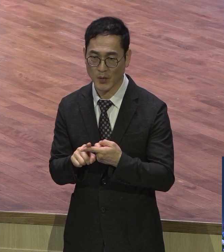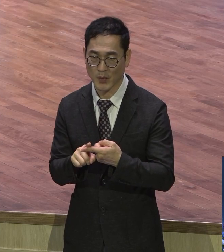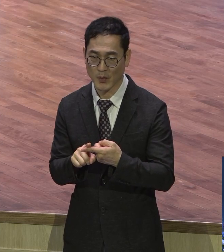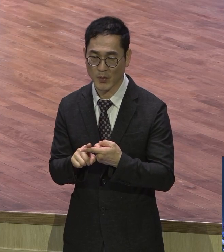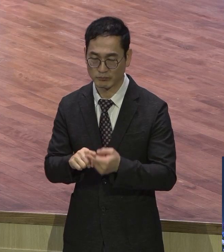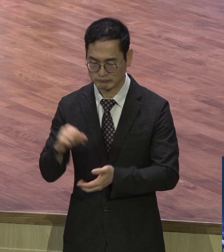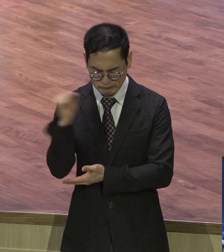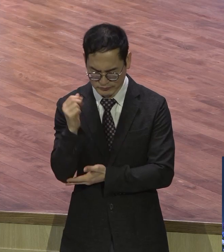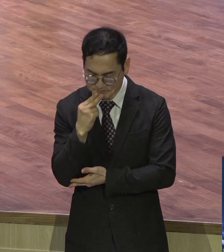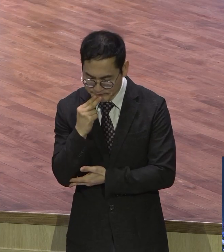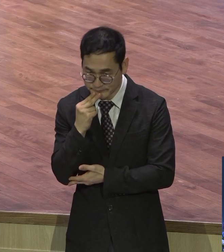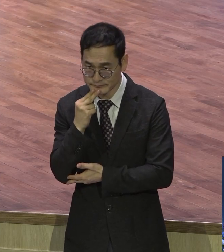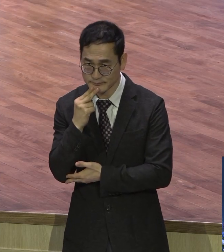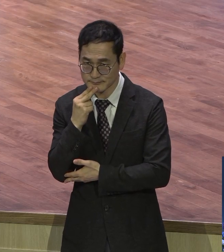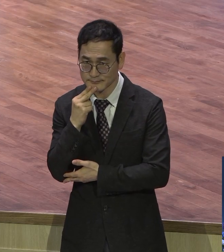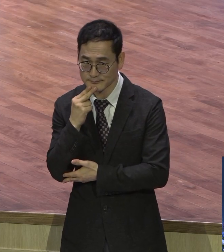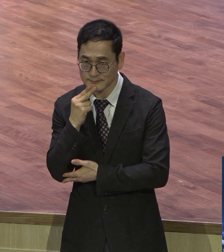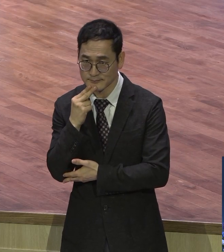포기하지 않는